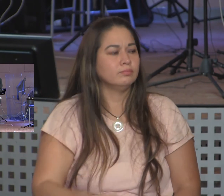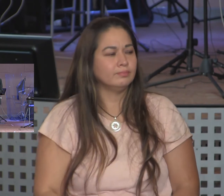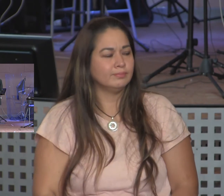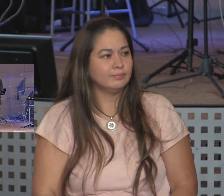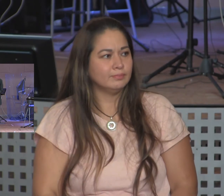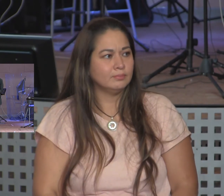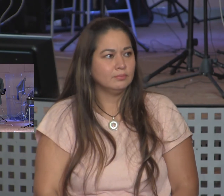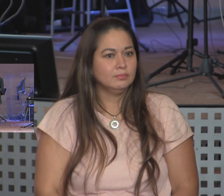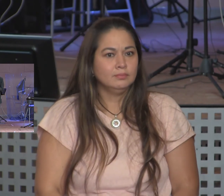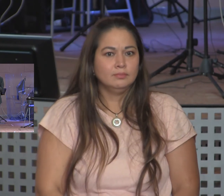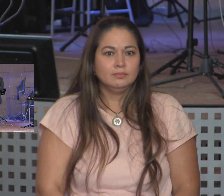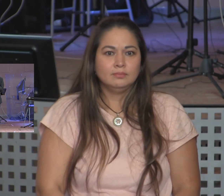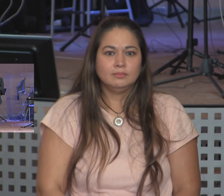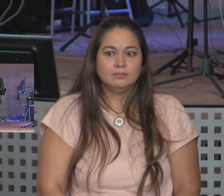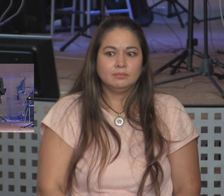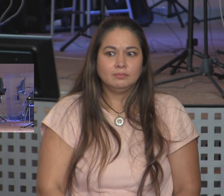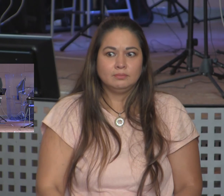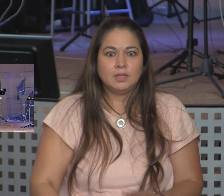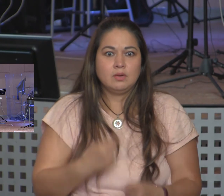aterrorizado,